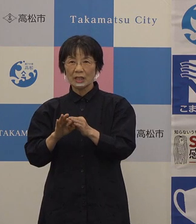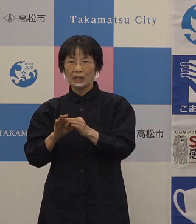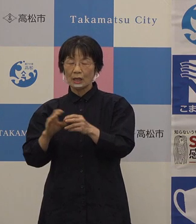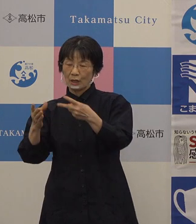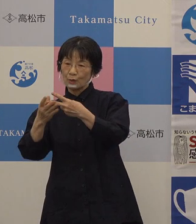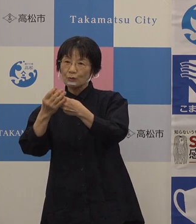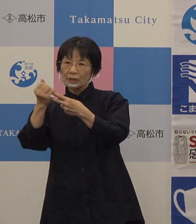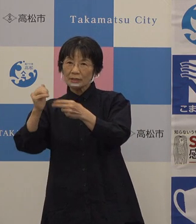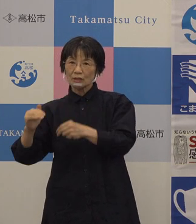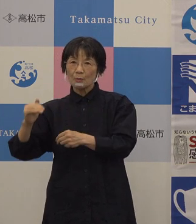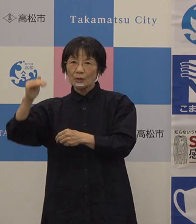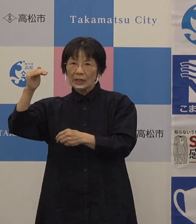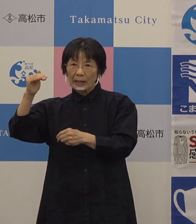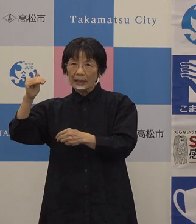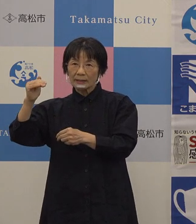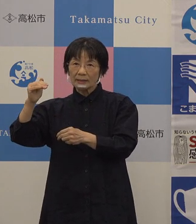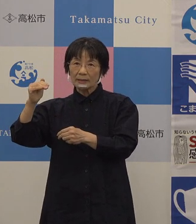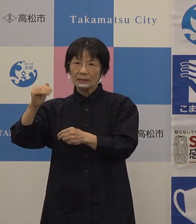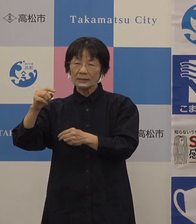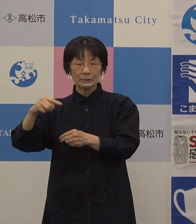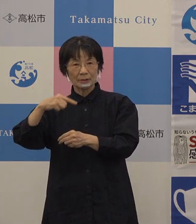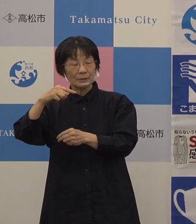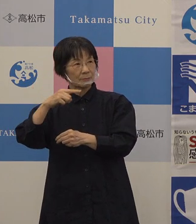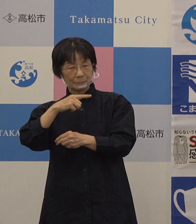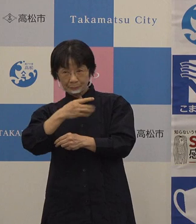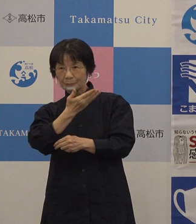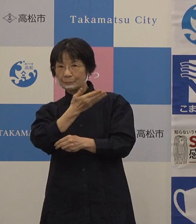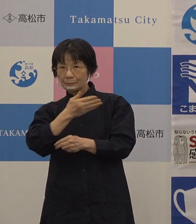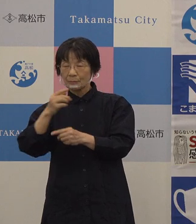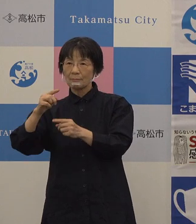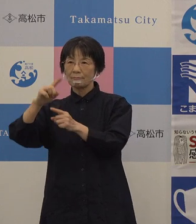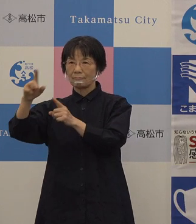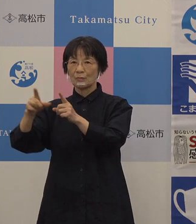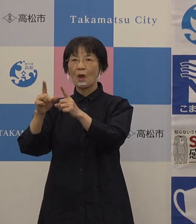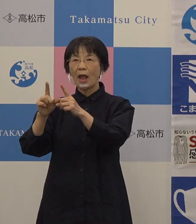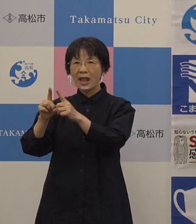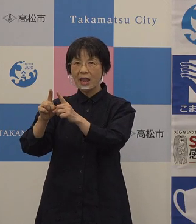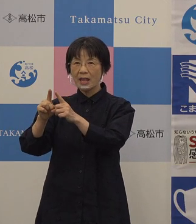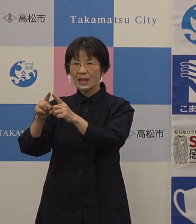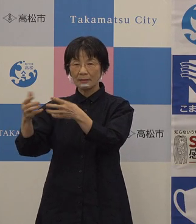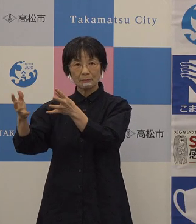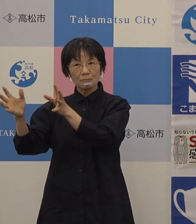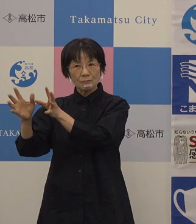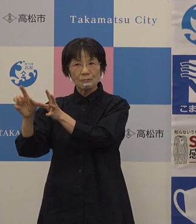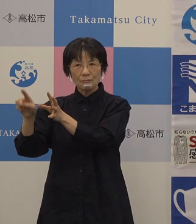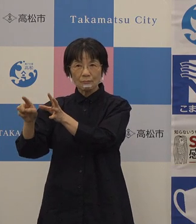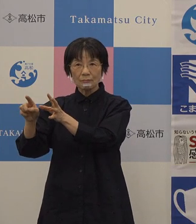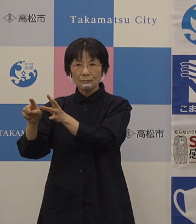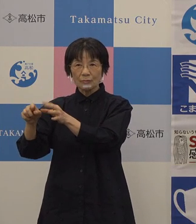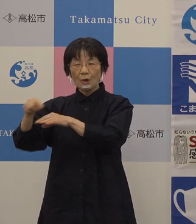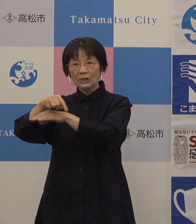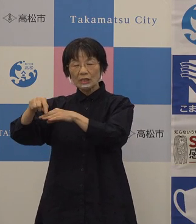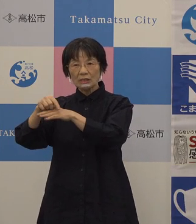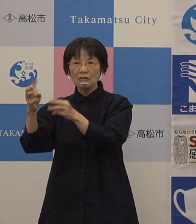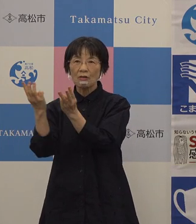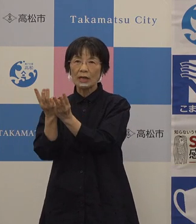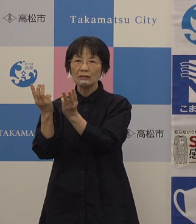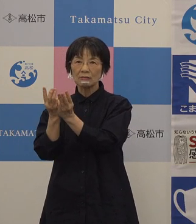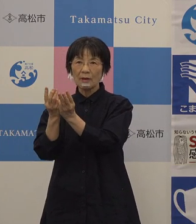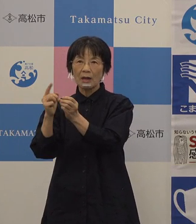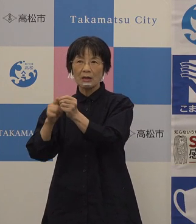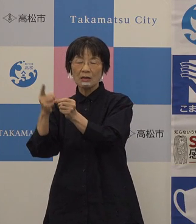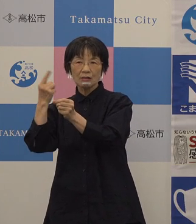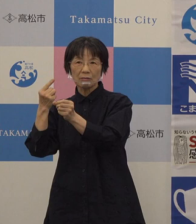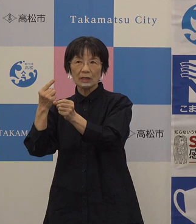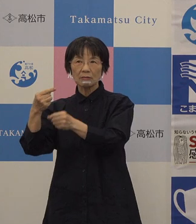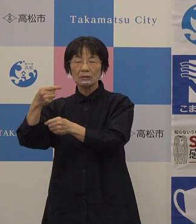ともに高い領域 A、 領域 A ですね、領域 A に分類される施策数は昨年と比べ2施